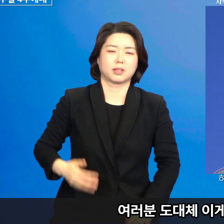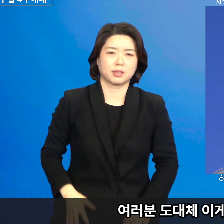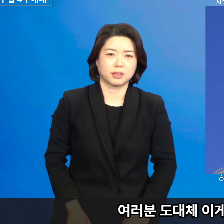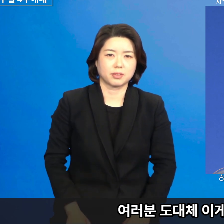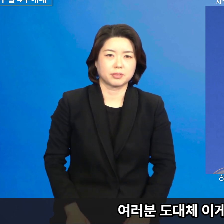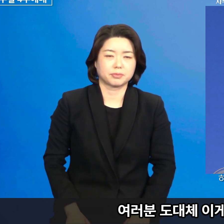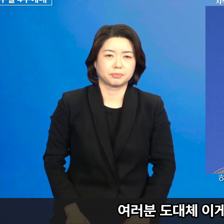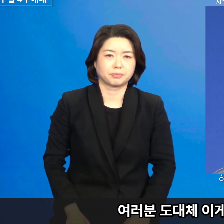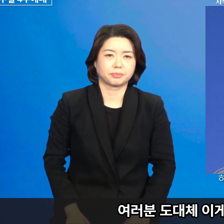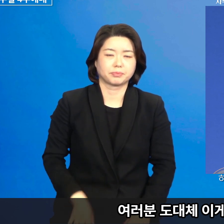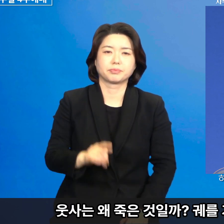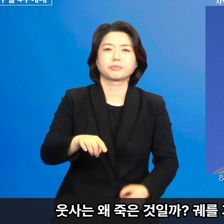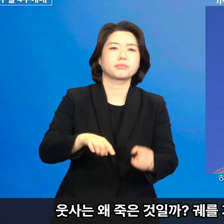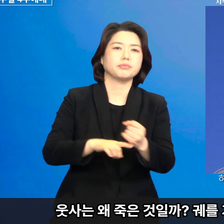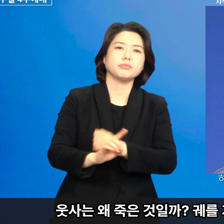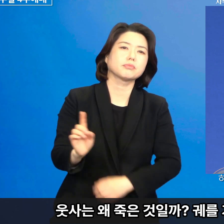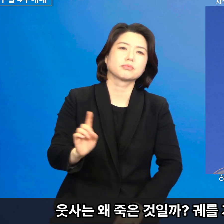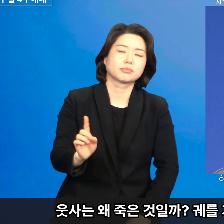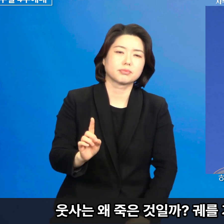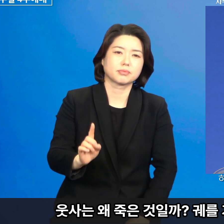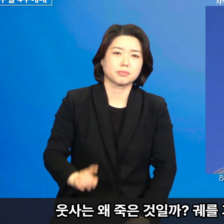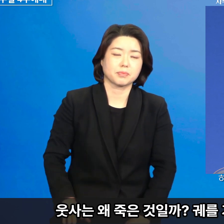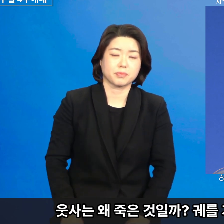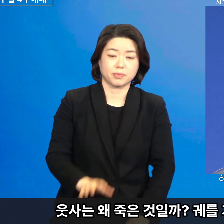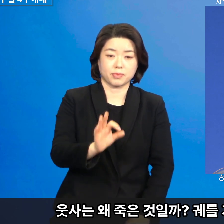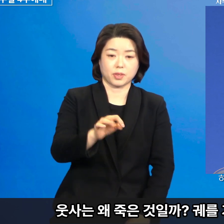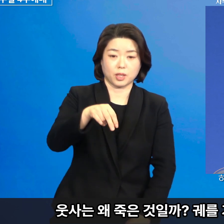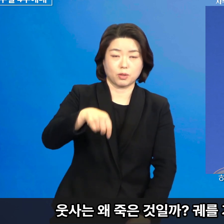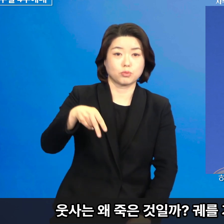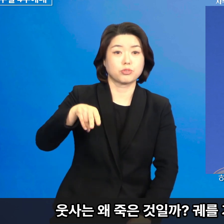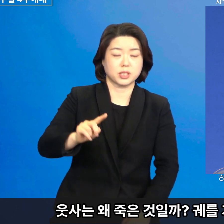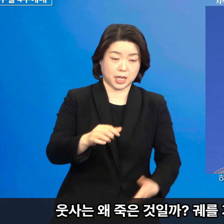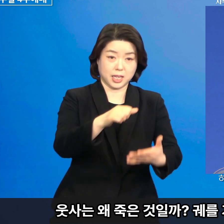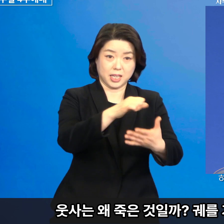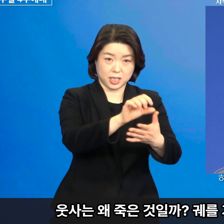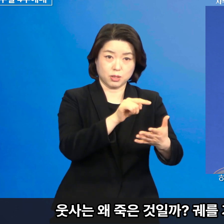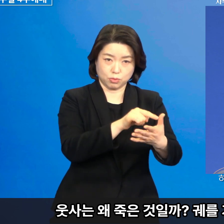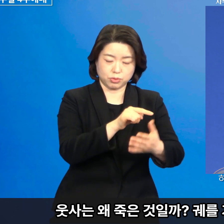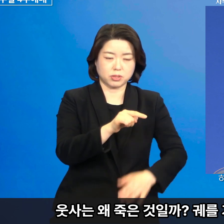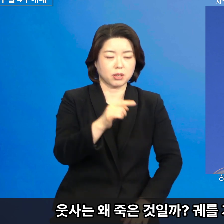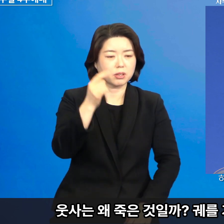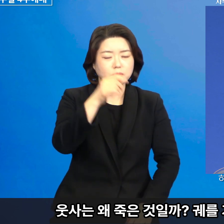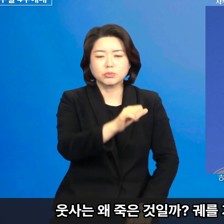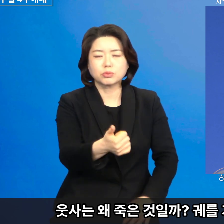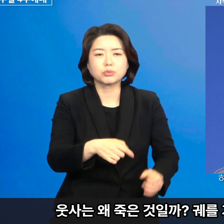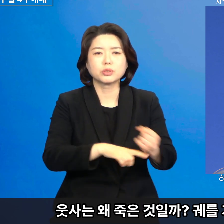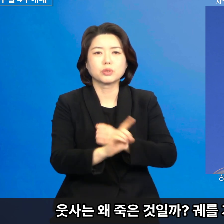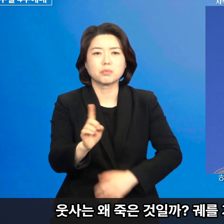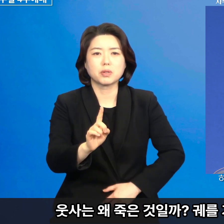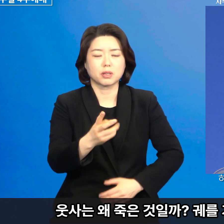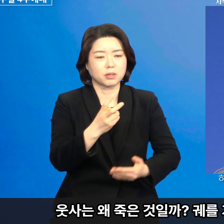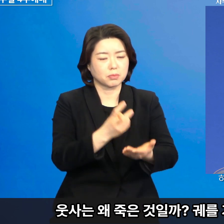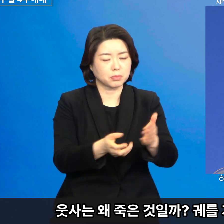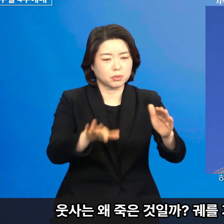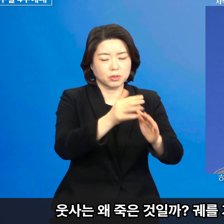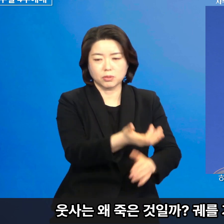여러분, 도대체 이게 무슨 일인가요? 우사는 왜 죽은 것일까? 궤를 가져온 것이 잘못된